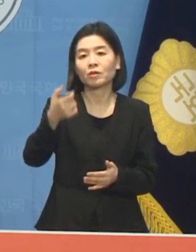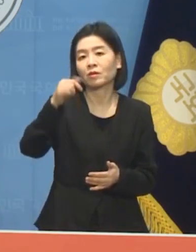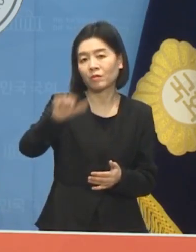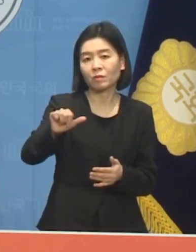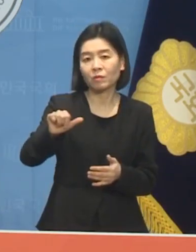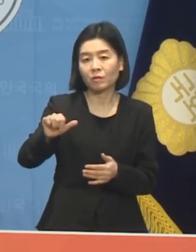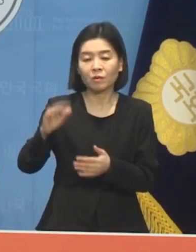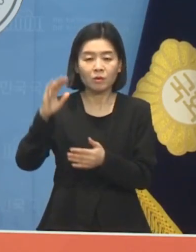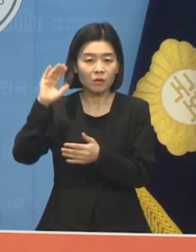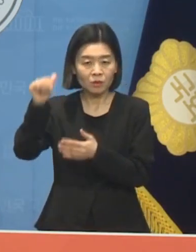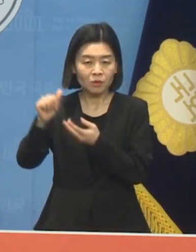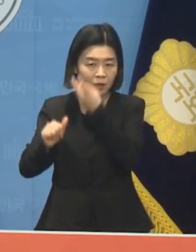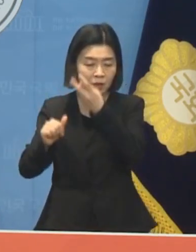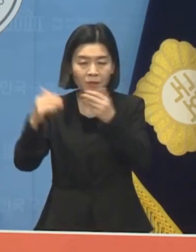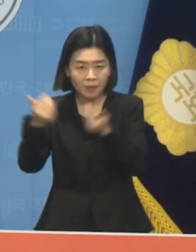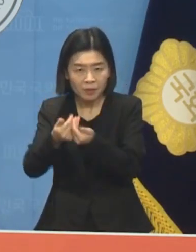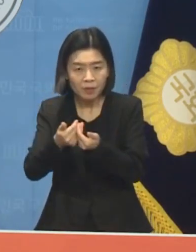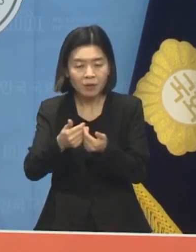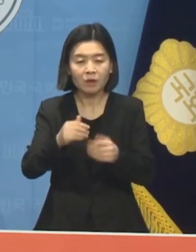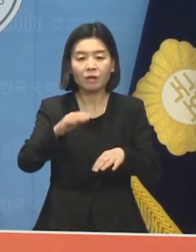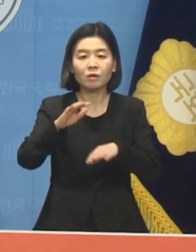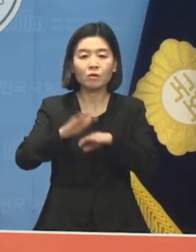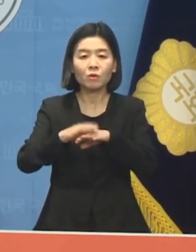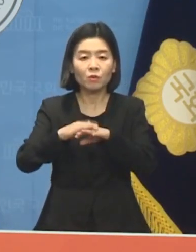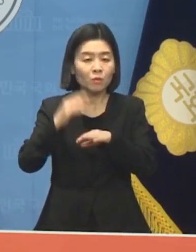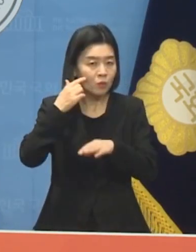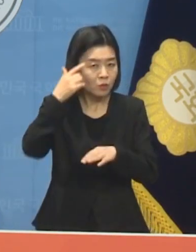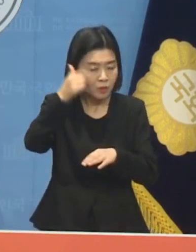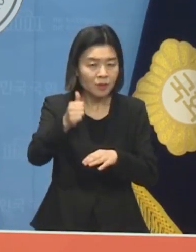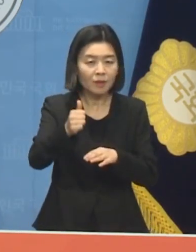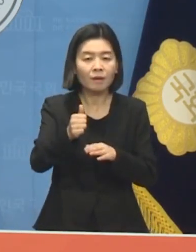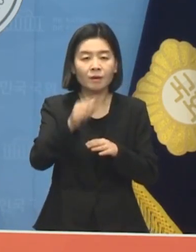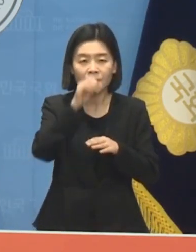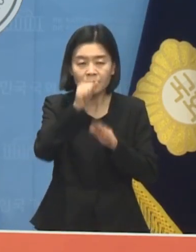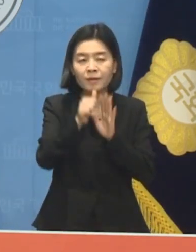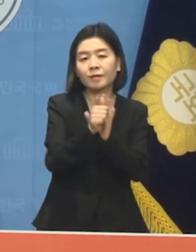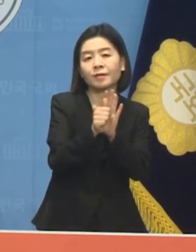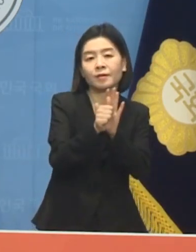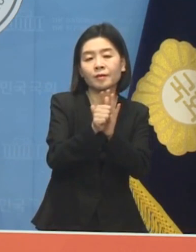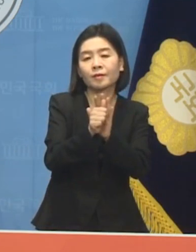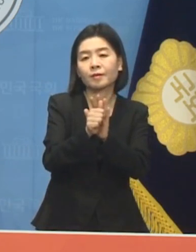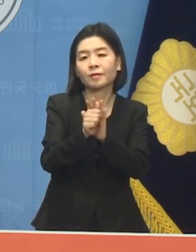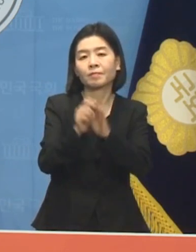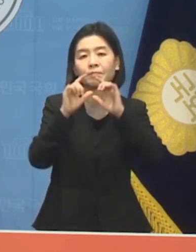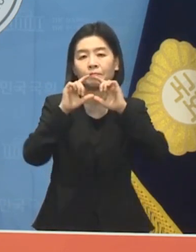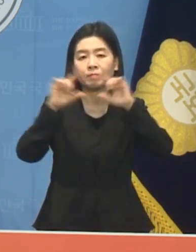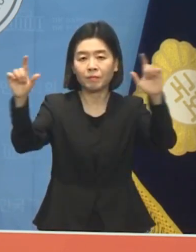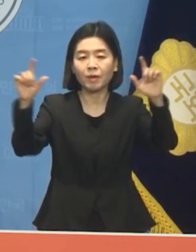반대 및 손현보 목사 지지 선언을 하기로 오늘 이 자리에 섰습니다.